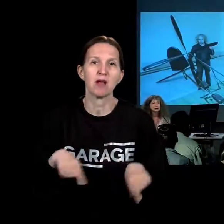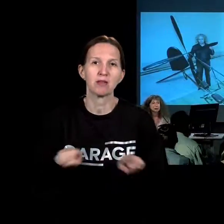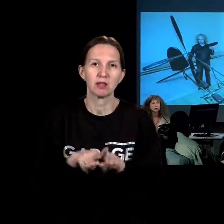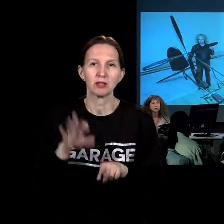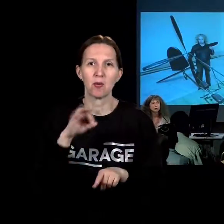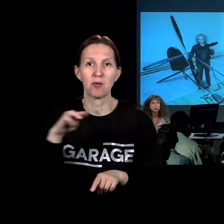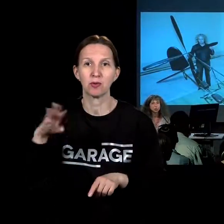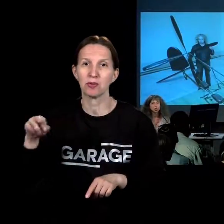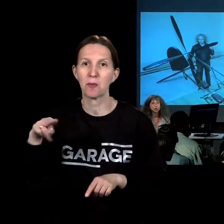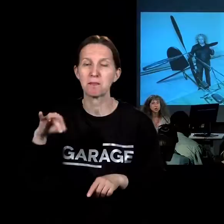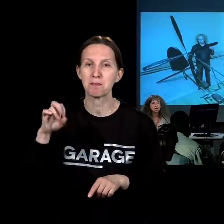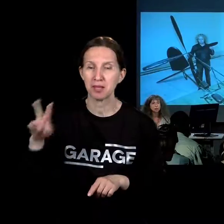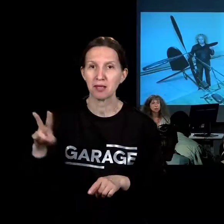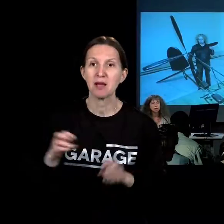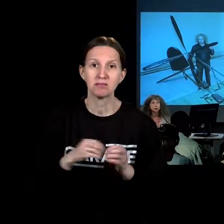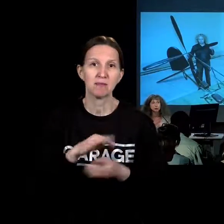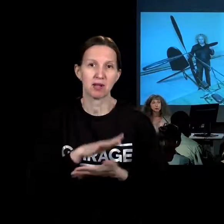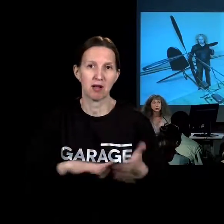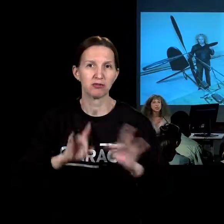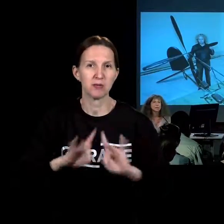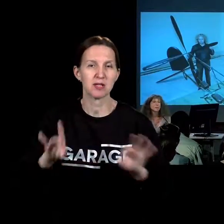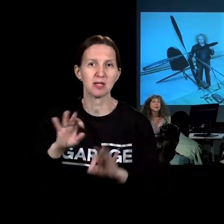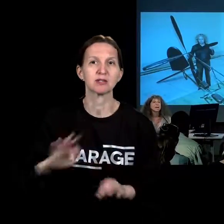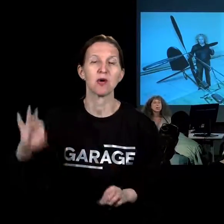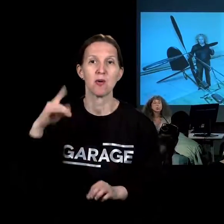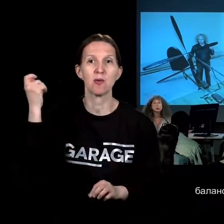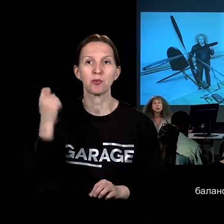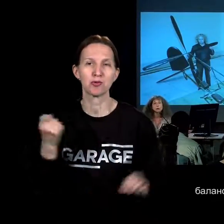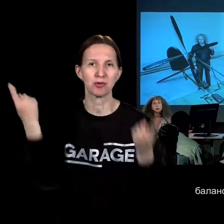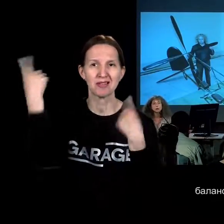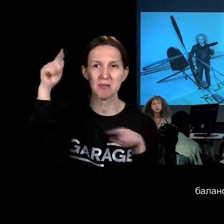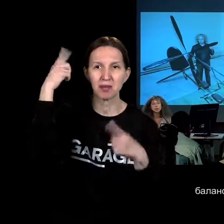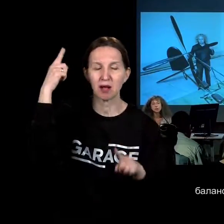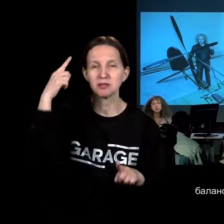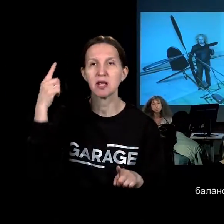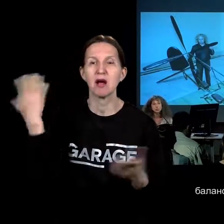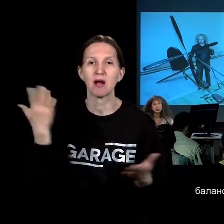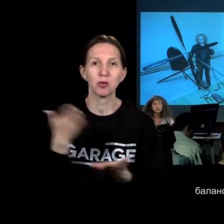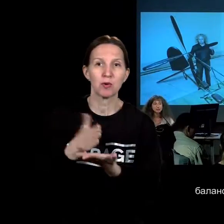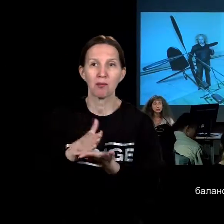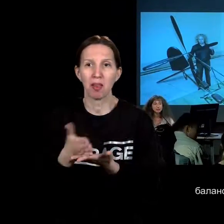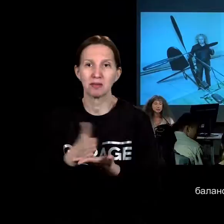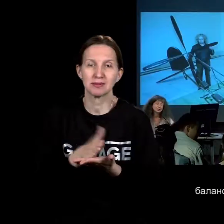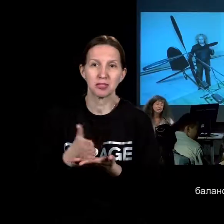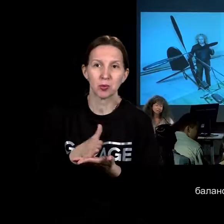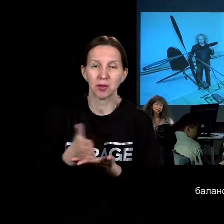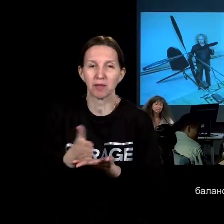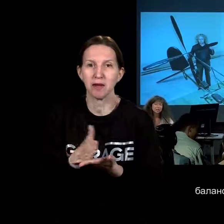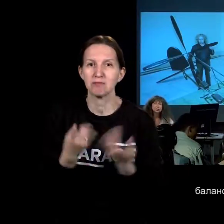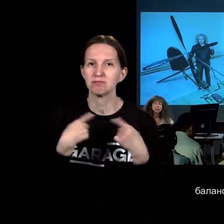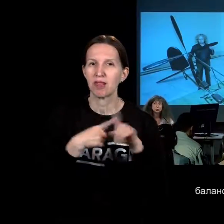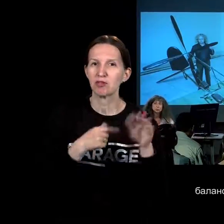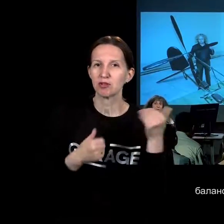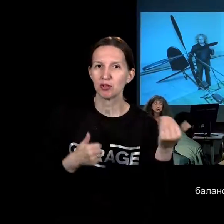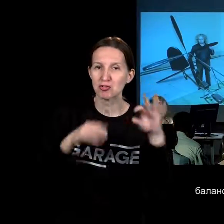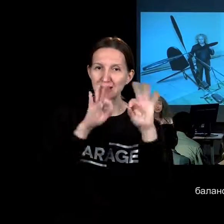И вот эту линию художника-инженера, художника-изобретателя, художника, который балансирует на грани